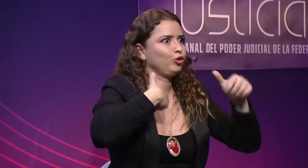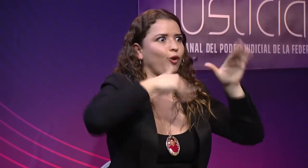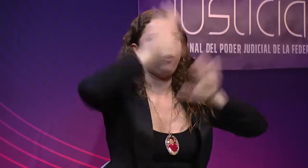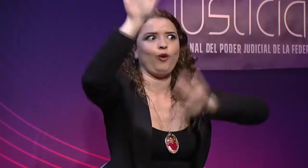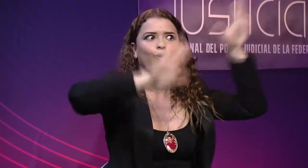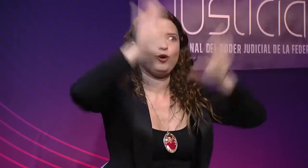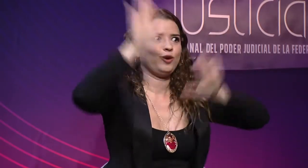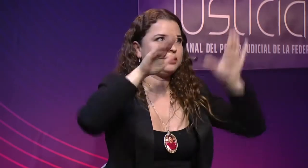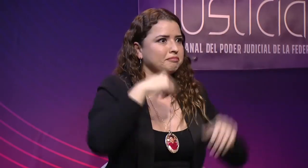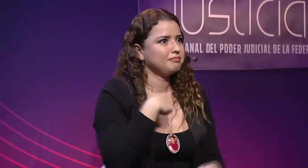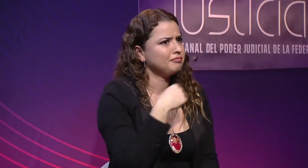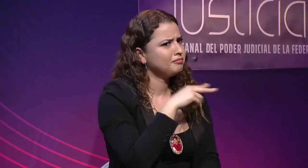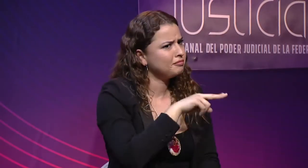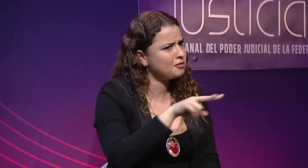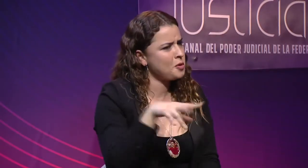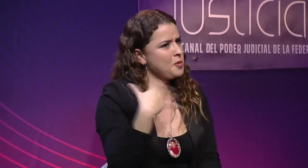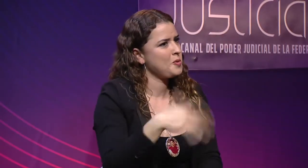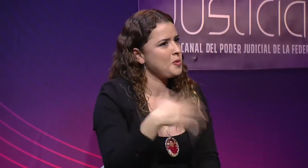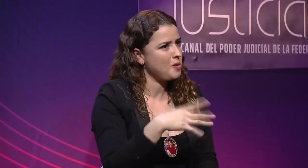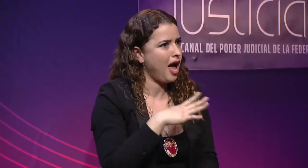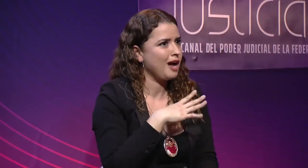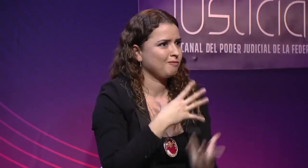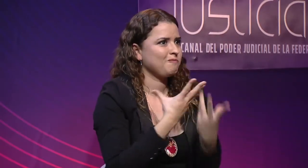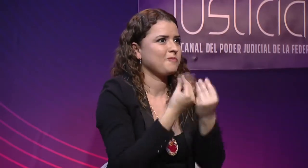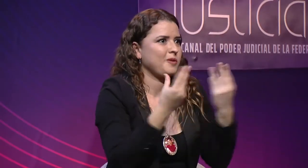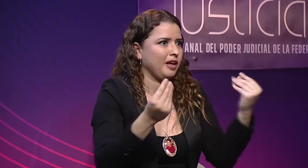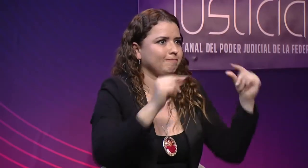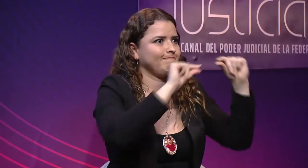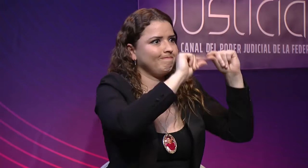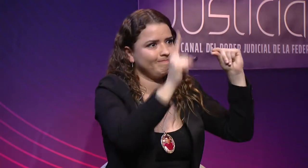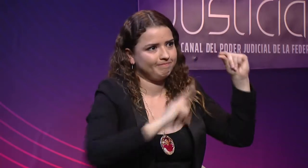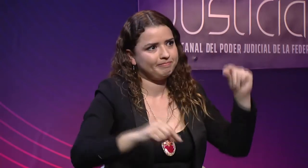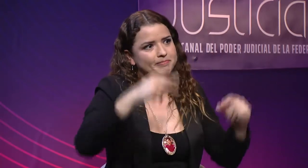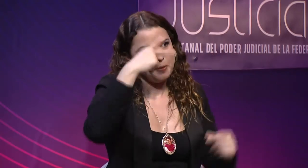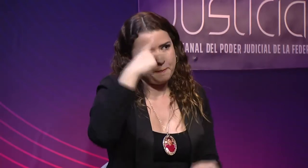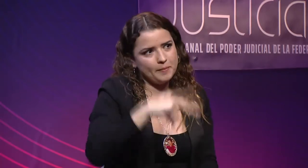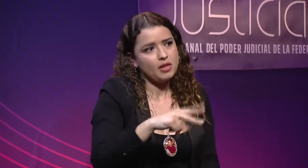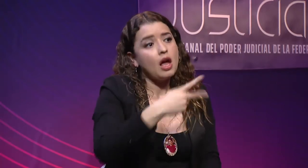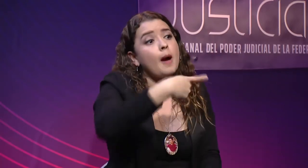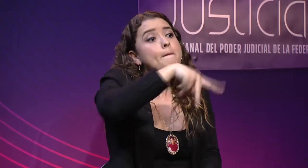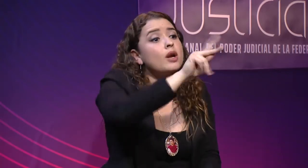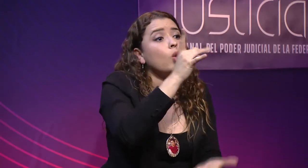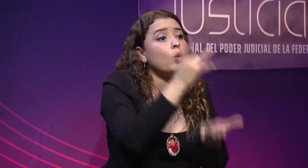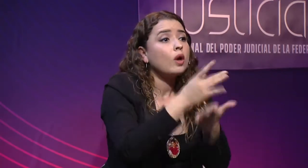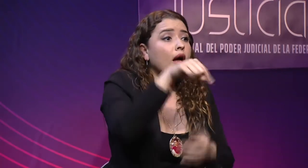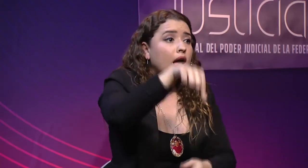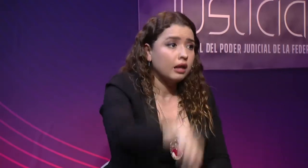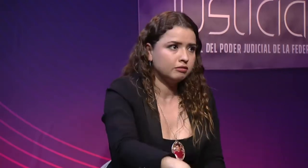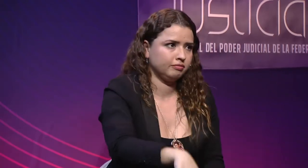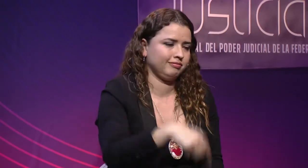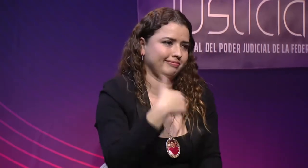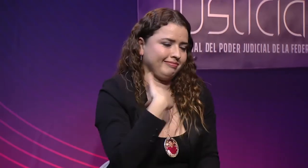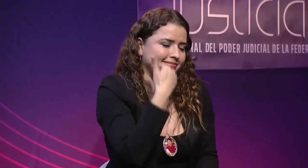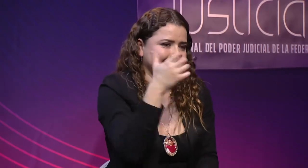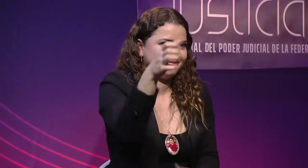entonces, tú eres fotógrafo, envíale. De pronto vi gran participación de los sordos que hay en la República